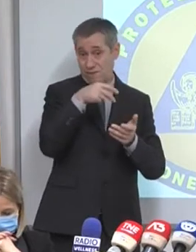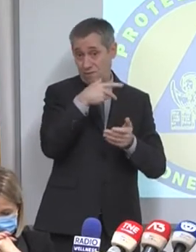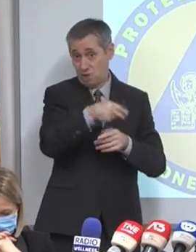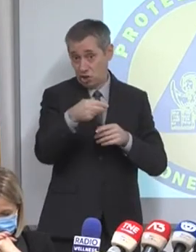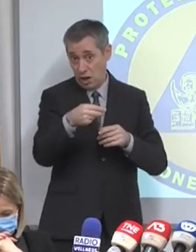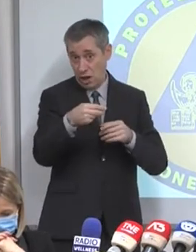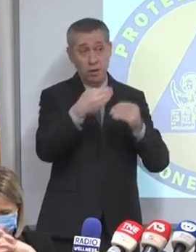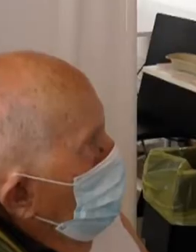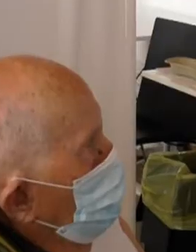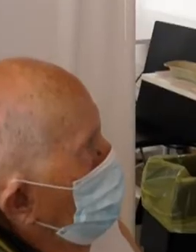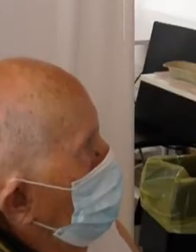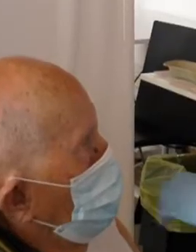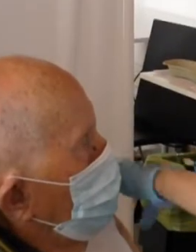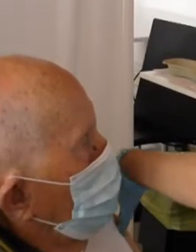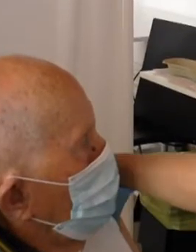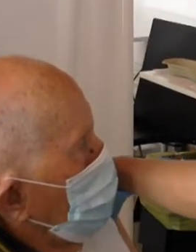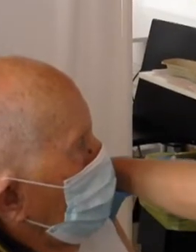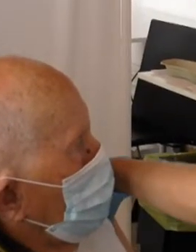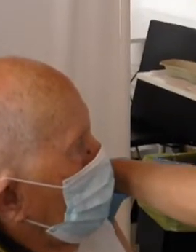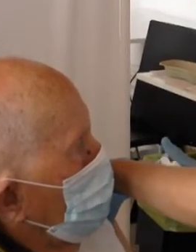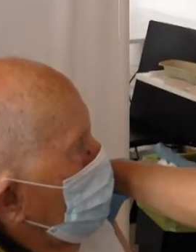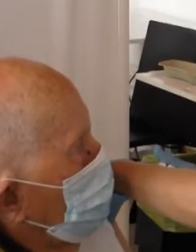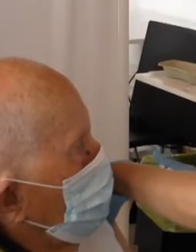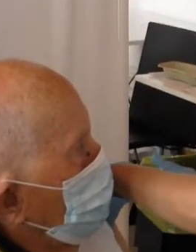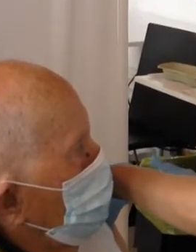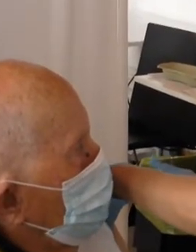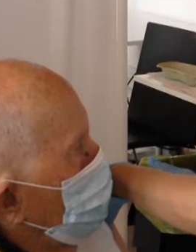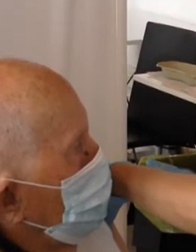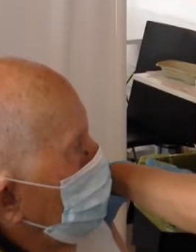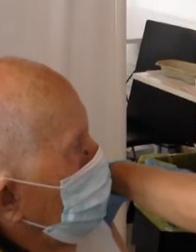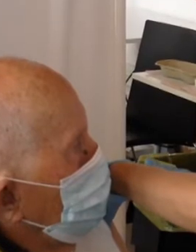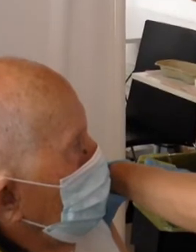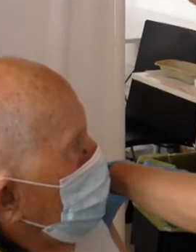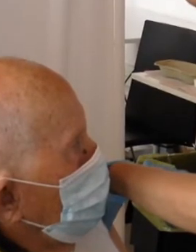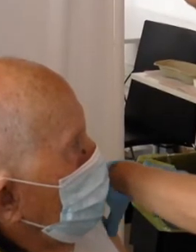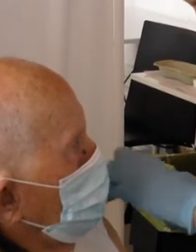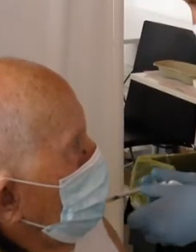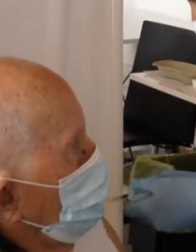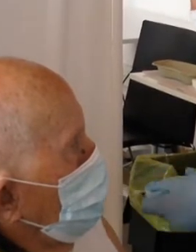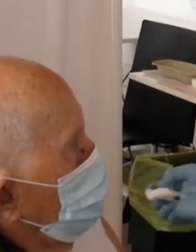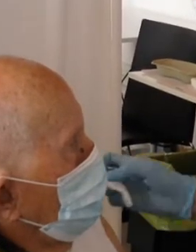d'aiuto ai cittadini che vogliono vaccinarsi. Ricordo che il vaccino è volontario, non è obbligatorio.